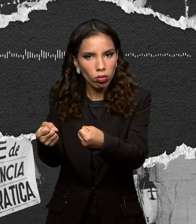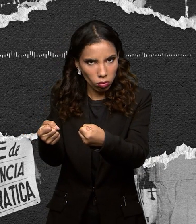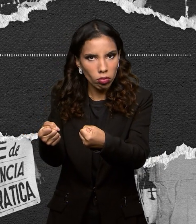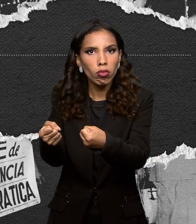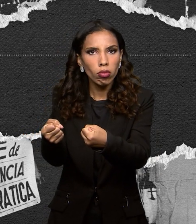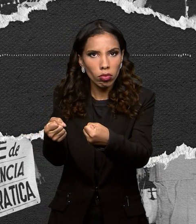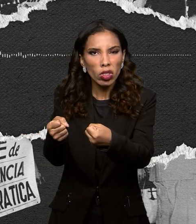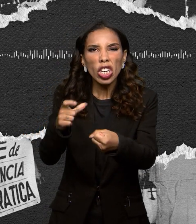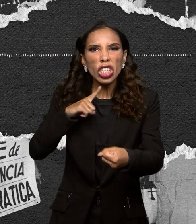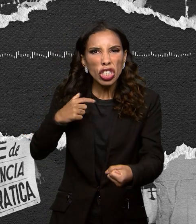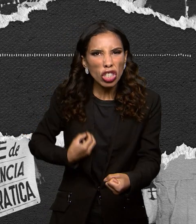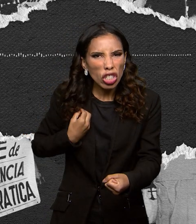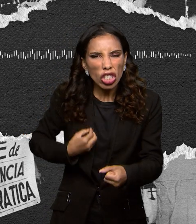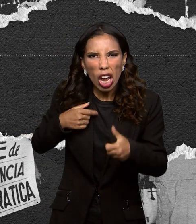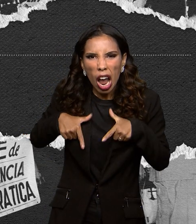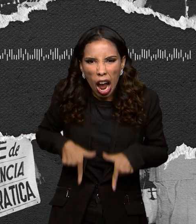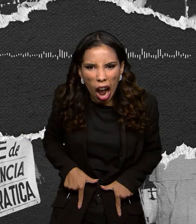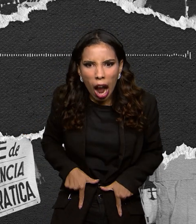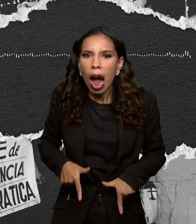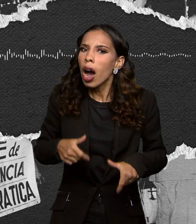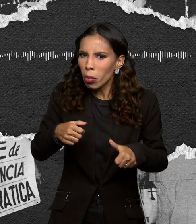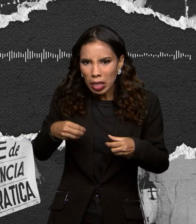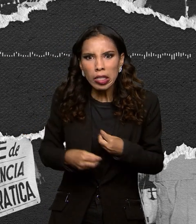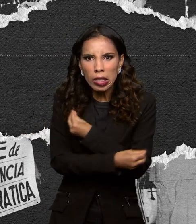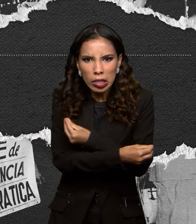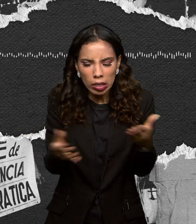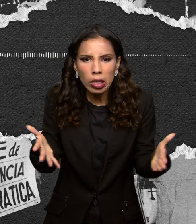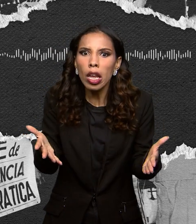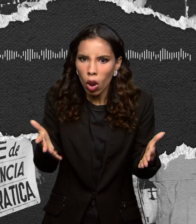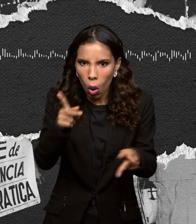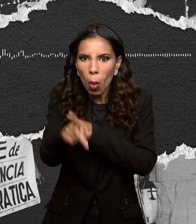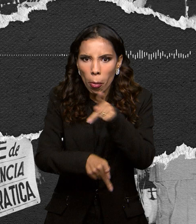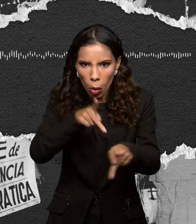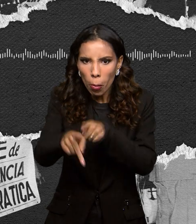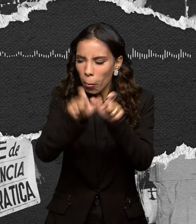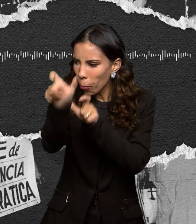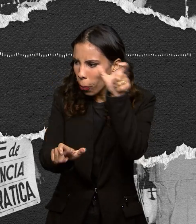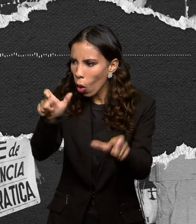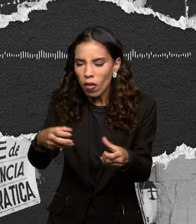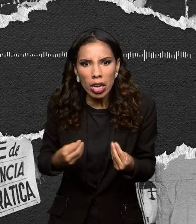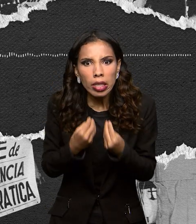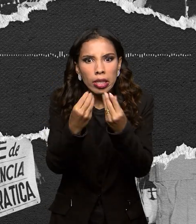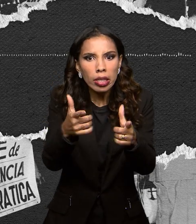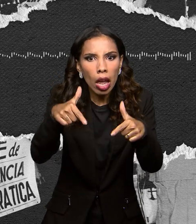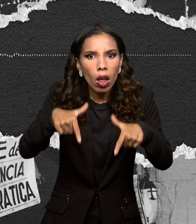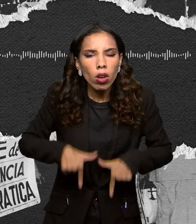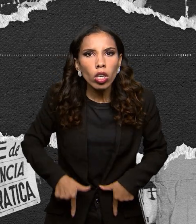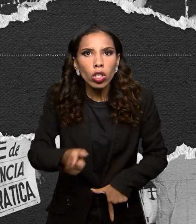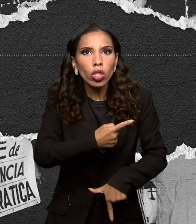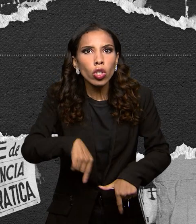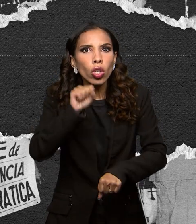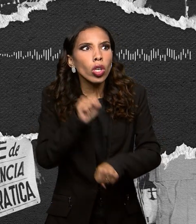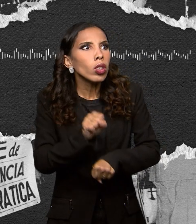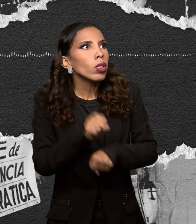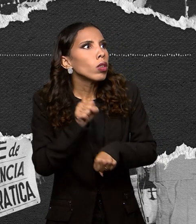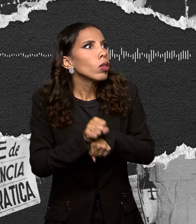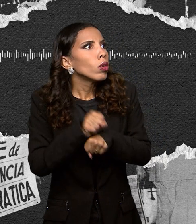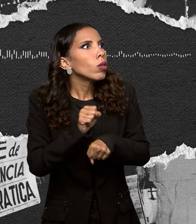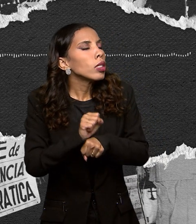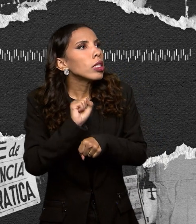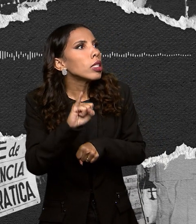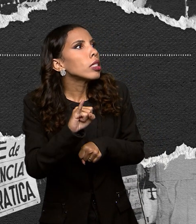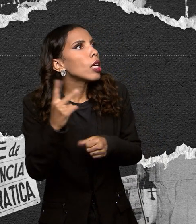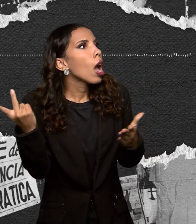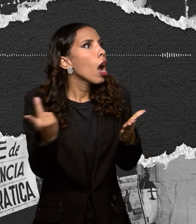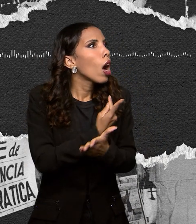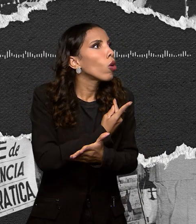distribuídos armas à população civil. Eu recebi uma arma e esperávamos das janelas do palácio um ataque. Foram